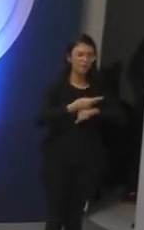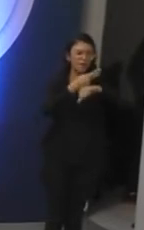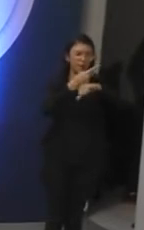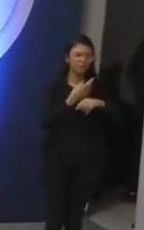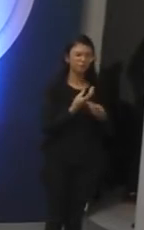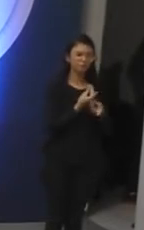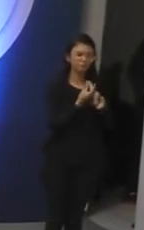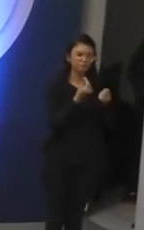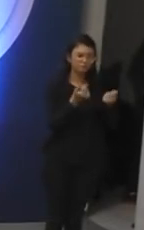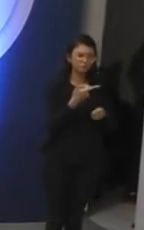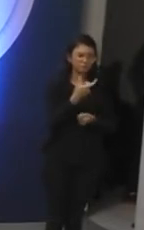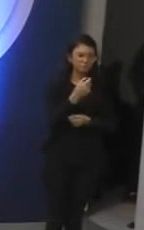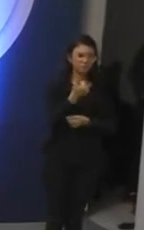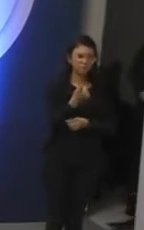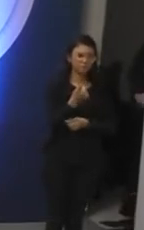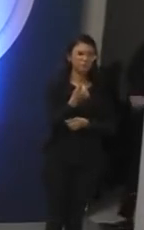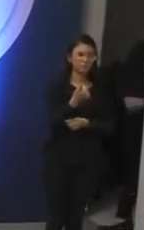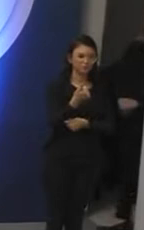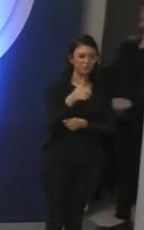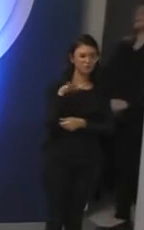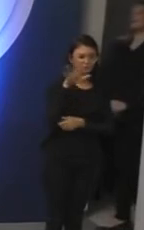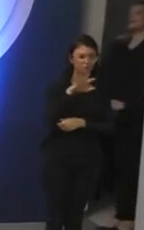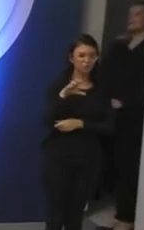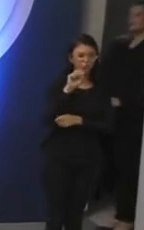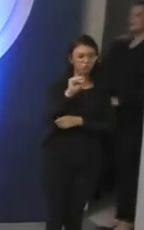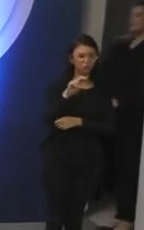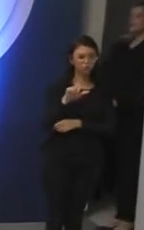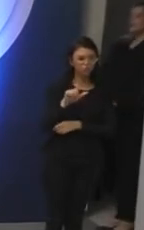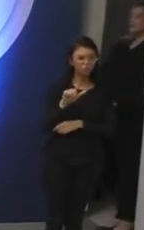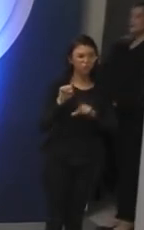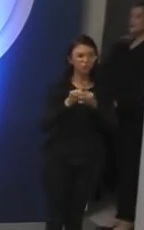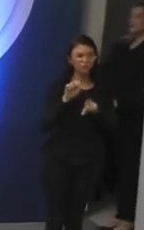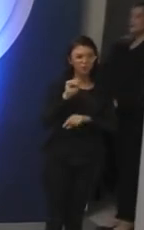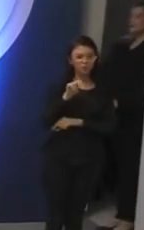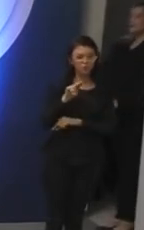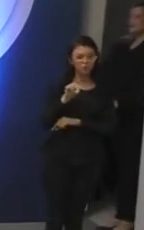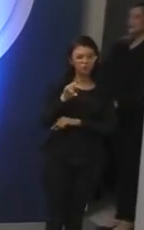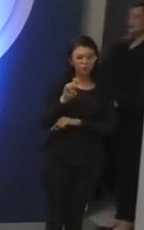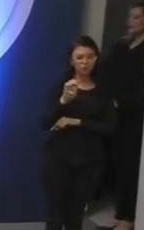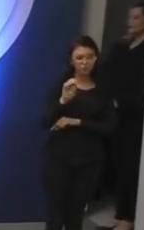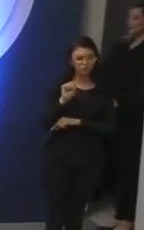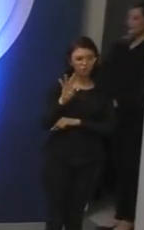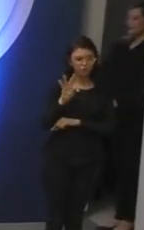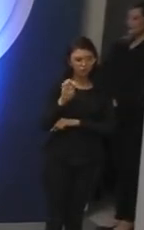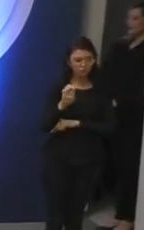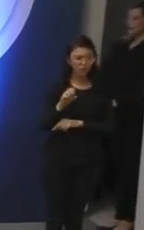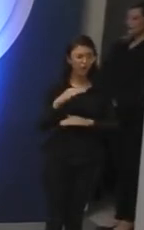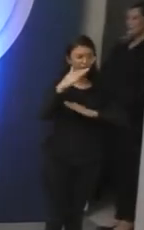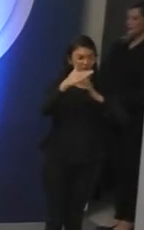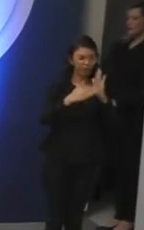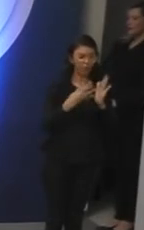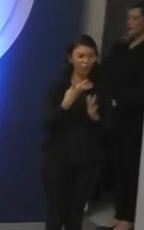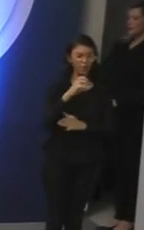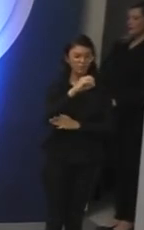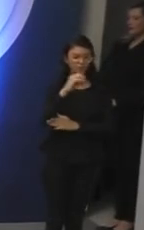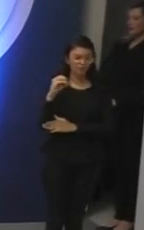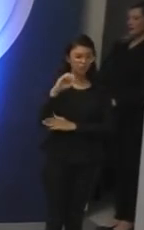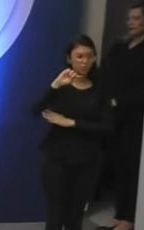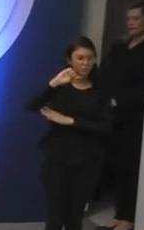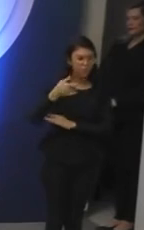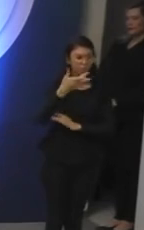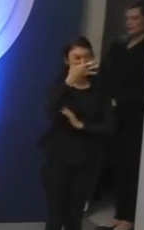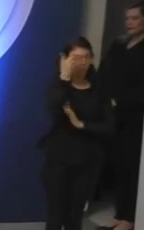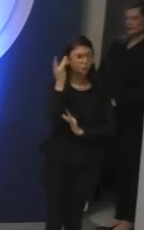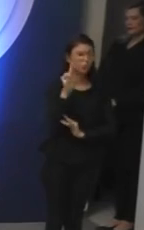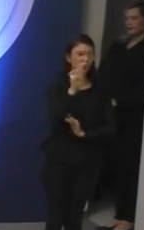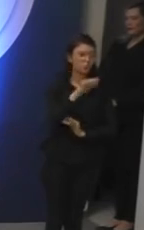categoria Regiões Sul e Sudeste, acima de 30 mil e até 400 mil unidades consumidoras, é